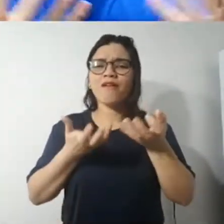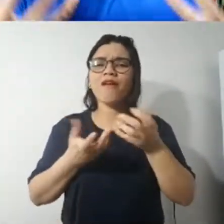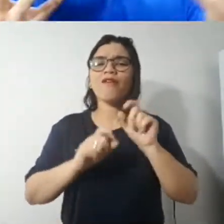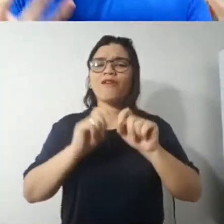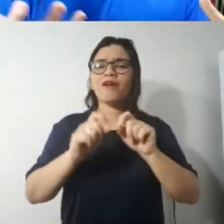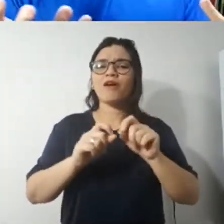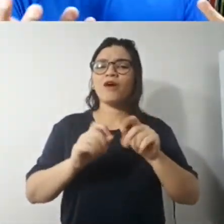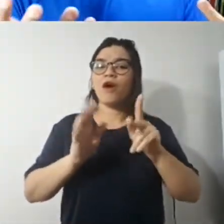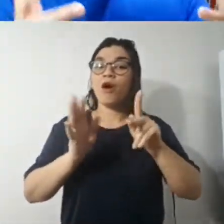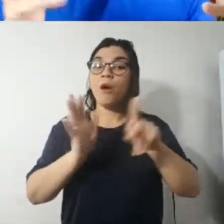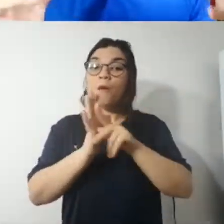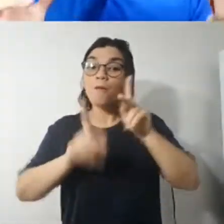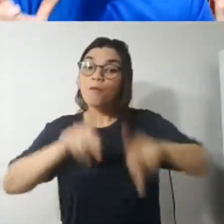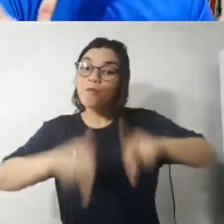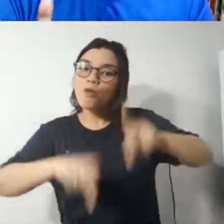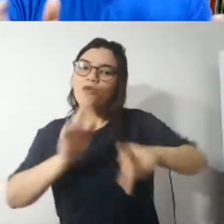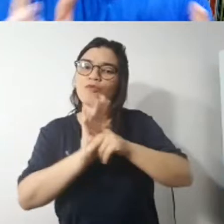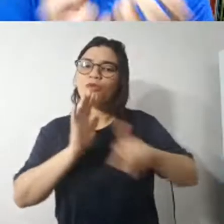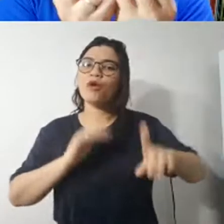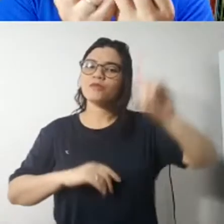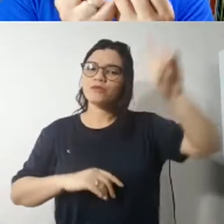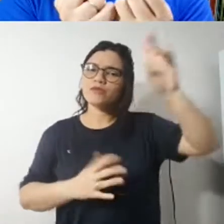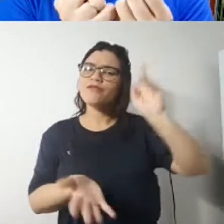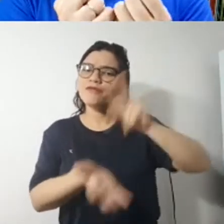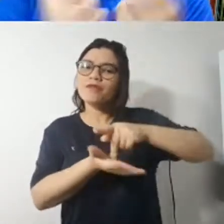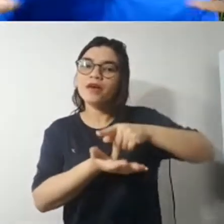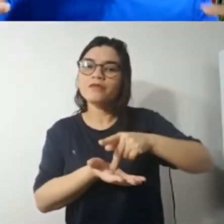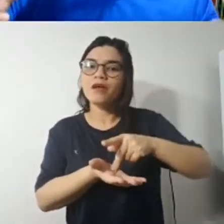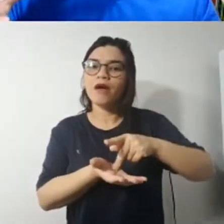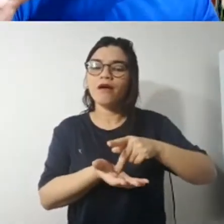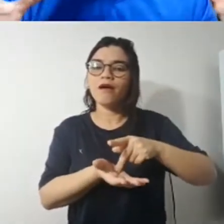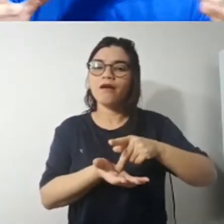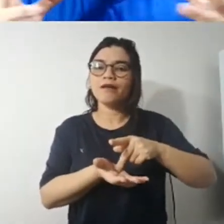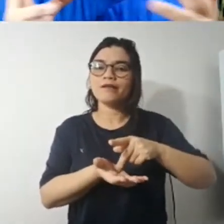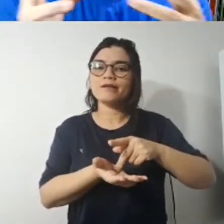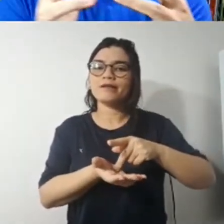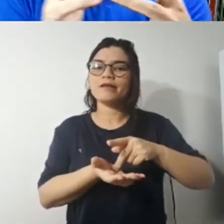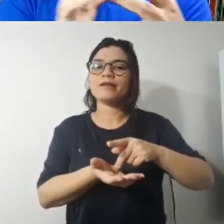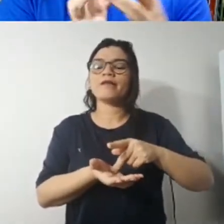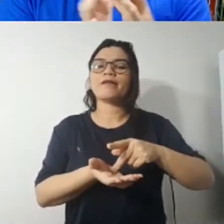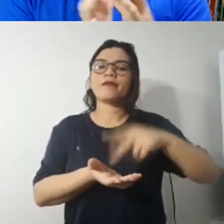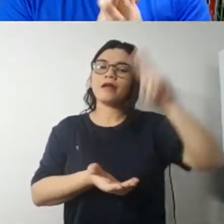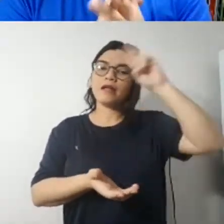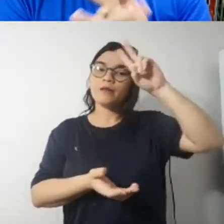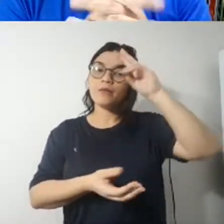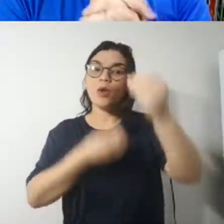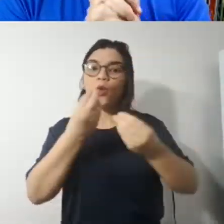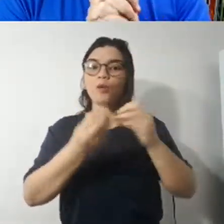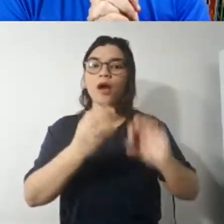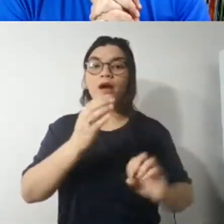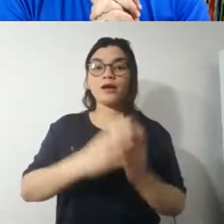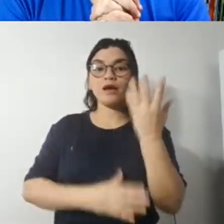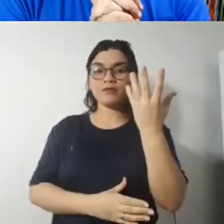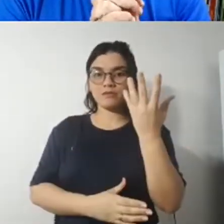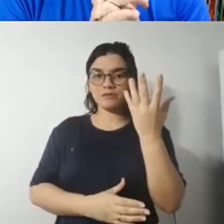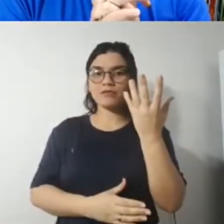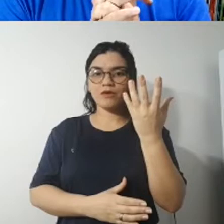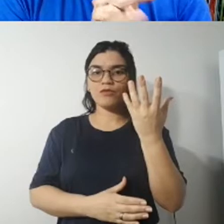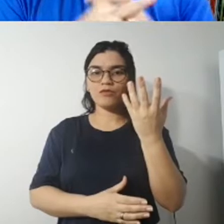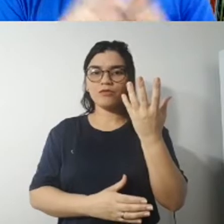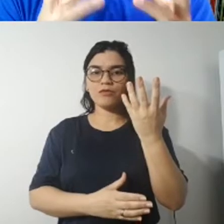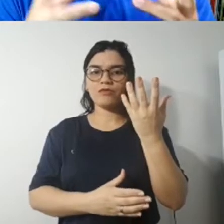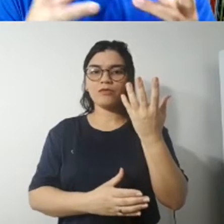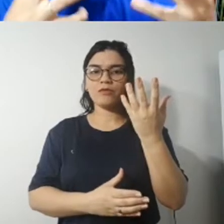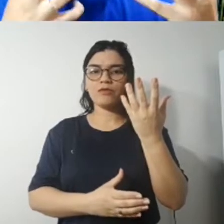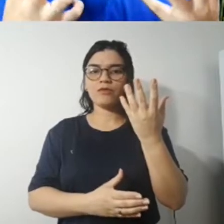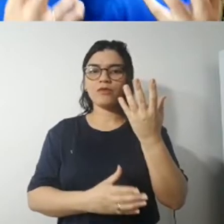Filho de Deus redimir toda a criação e convergir para ele todas as coisas. E